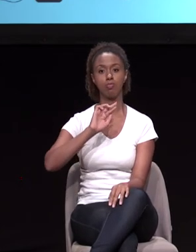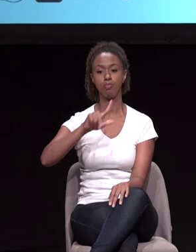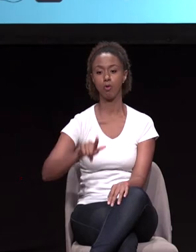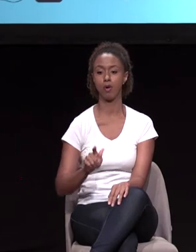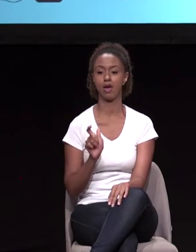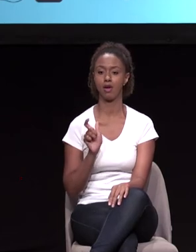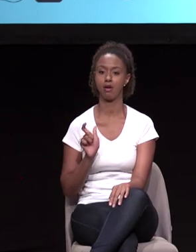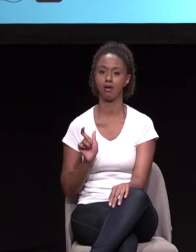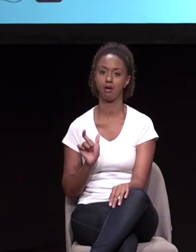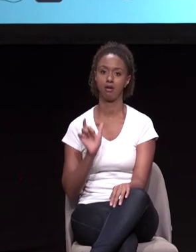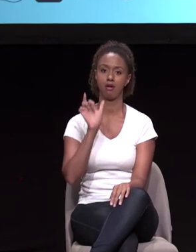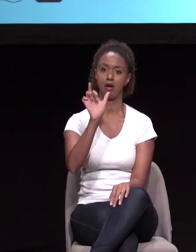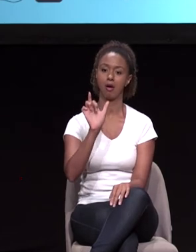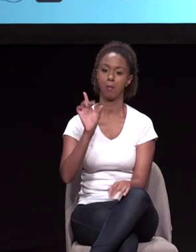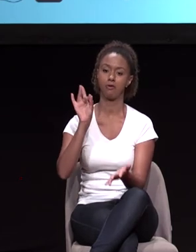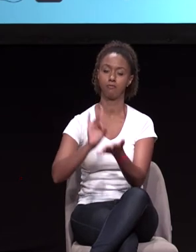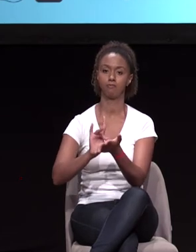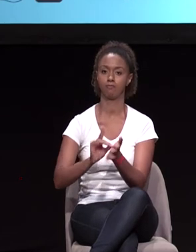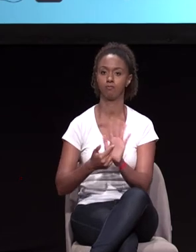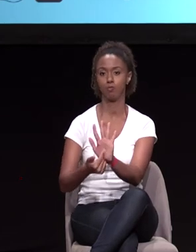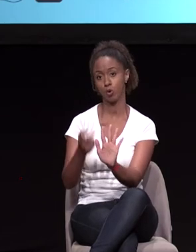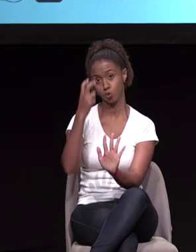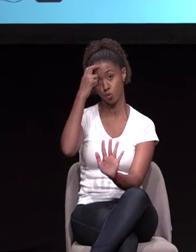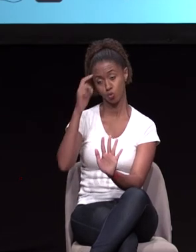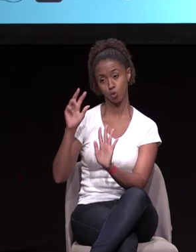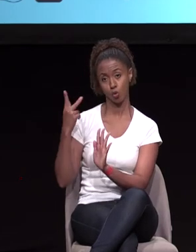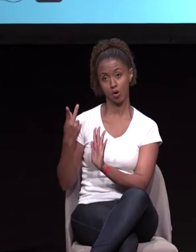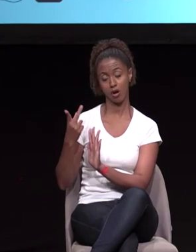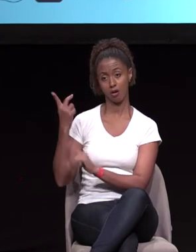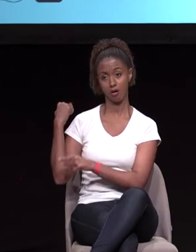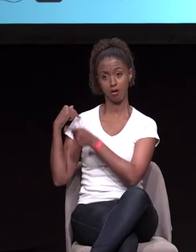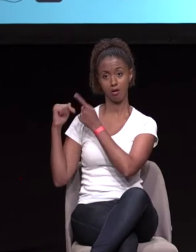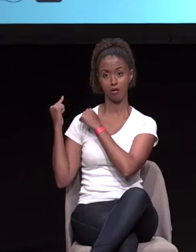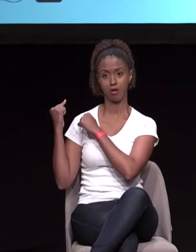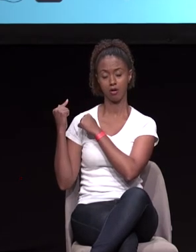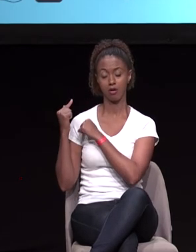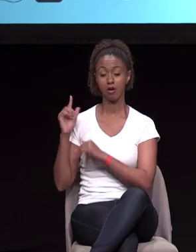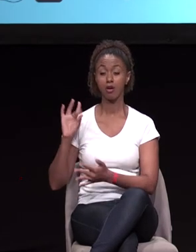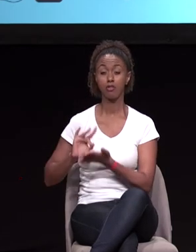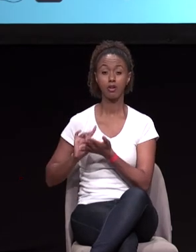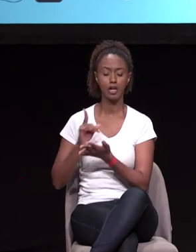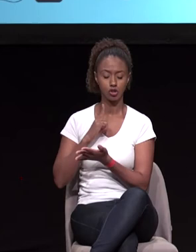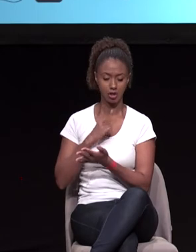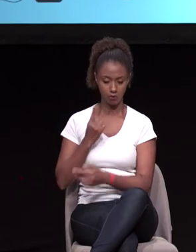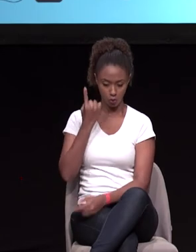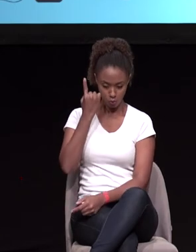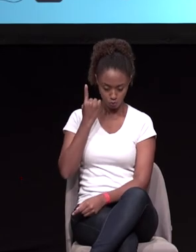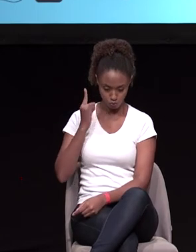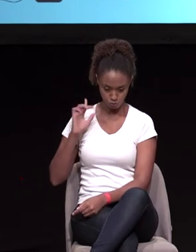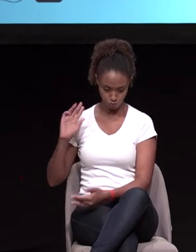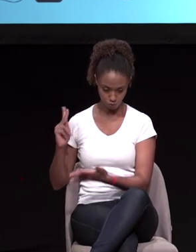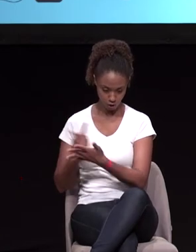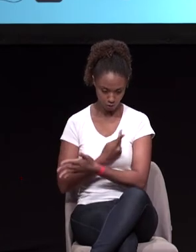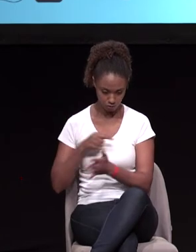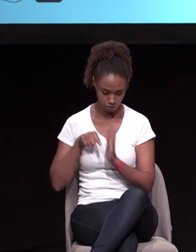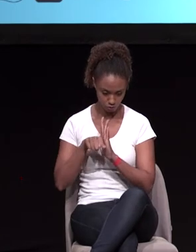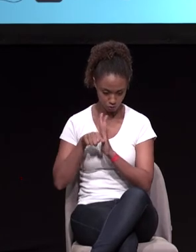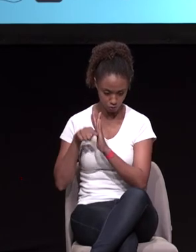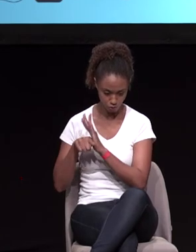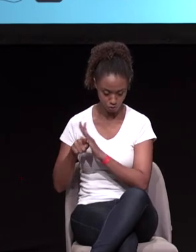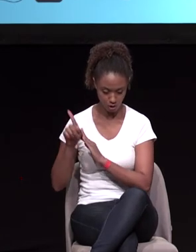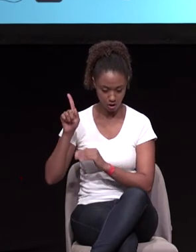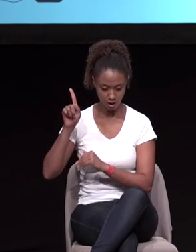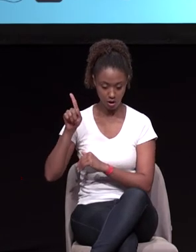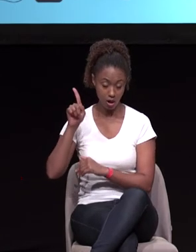então a tentativas muitas vezes de busca na houve um caso específico no estudo da igreja da demanda de santa efigênia